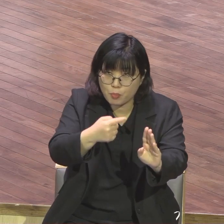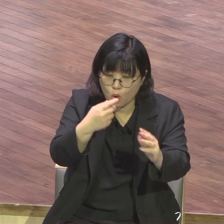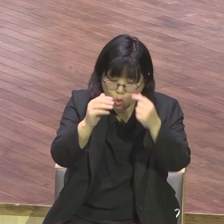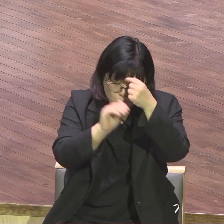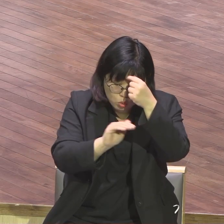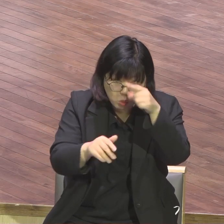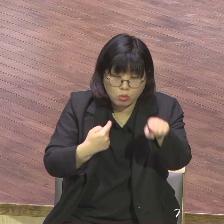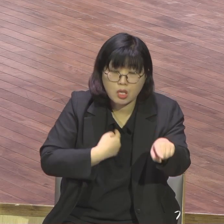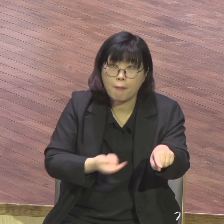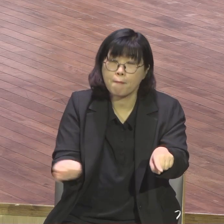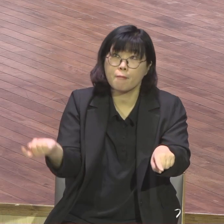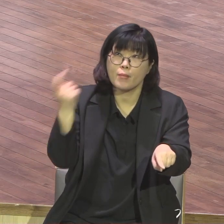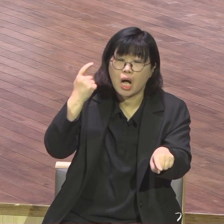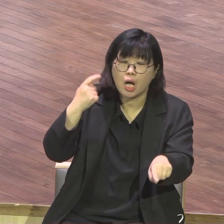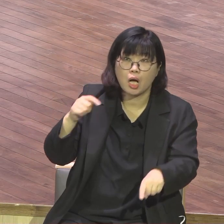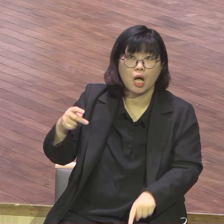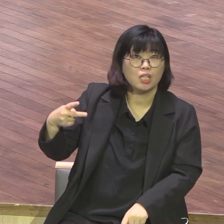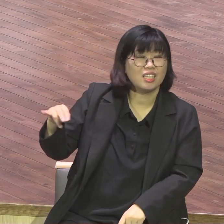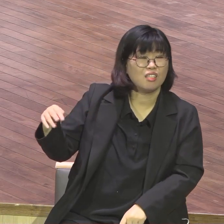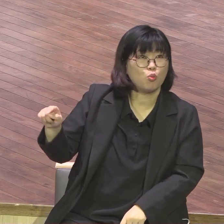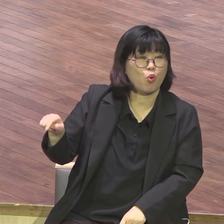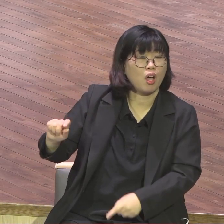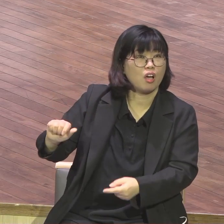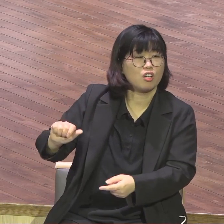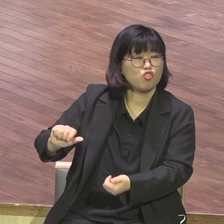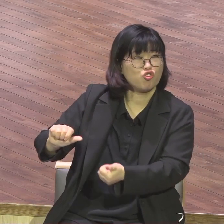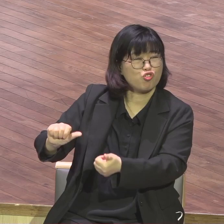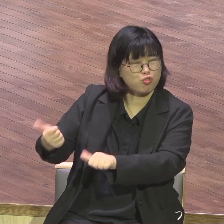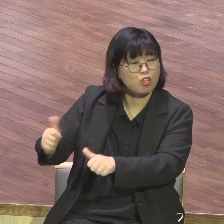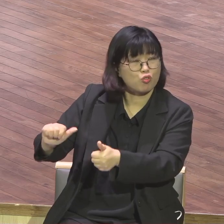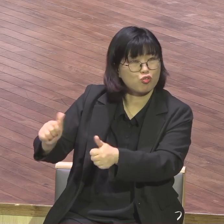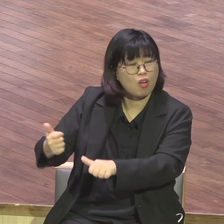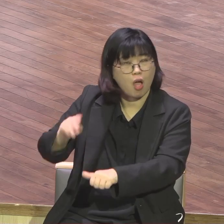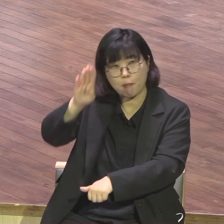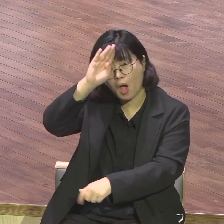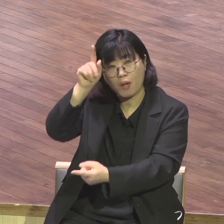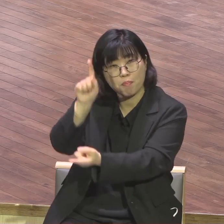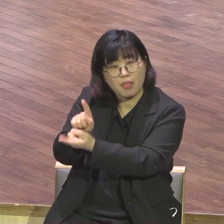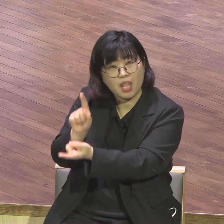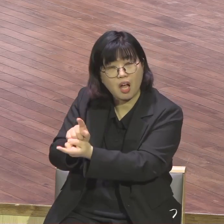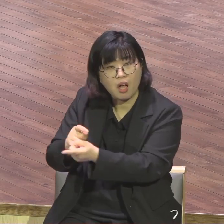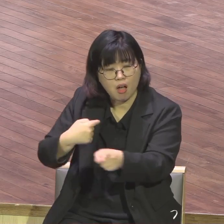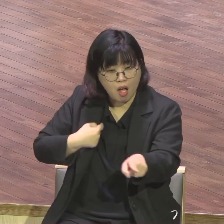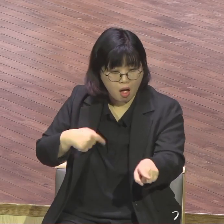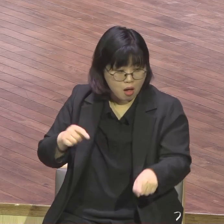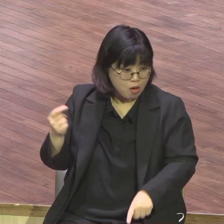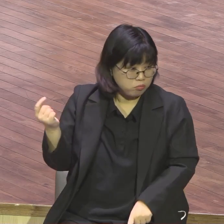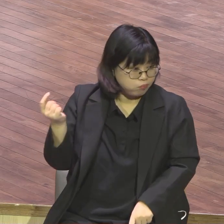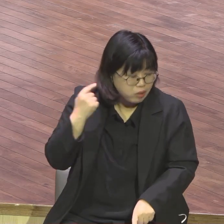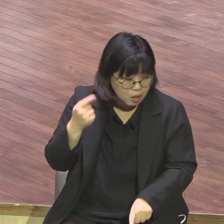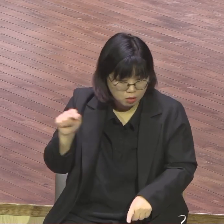했어요. 사실은 그냥 조용히 죽으면 다는데 이것 때문에 우리 또 교인들이 또 걱정하구나. 근데 그것이 너무 알려진 것이 너무 근심이 된다.